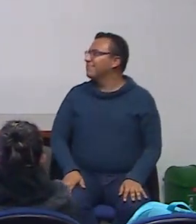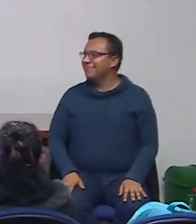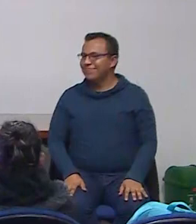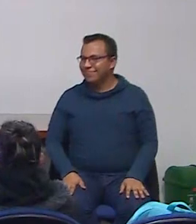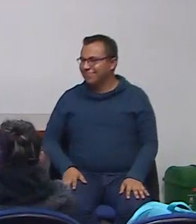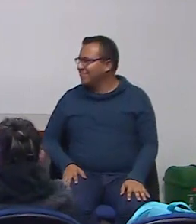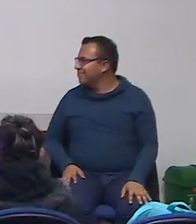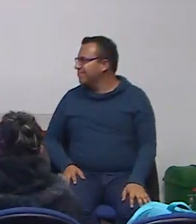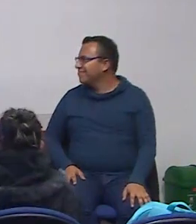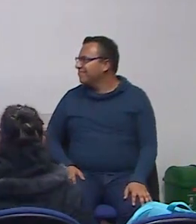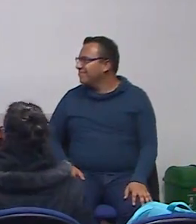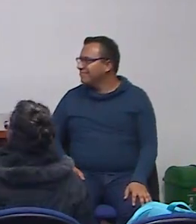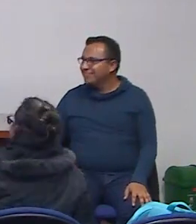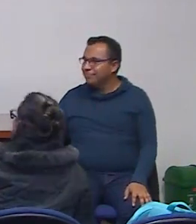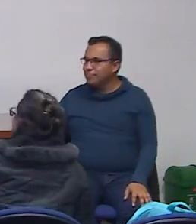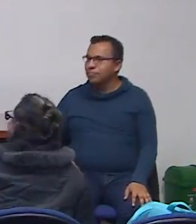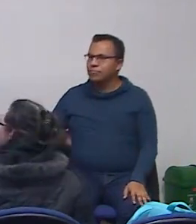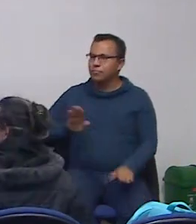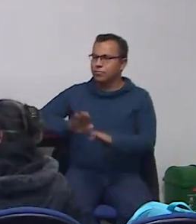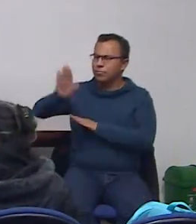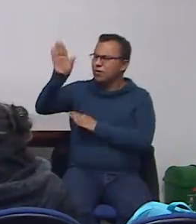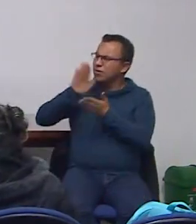seguimos listo